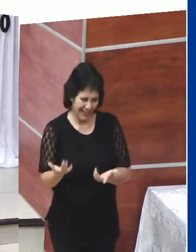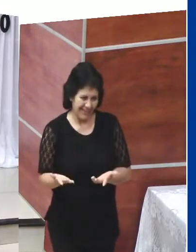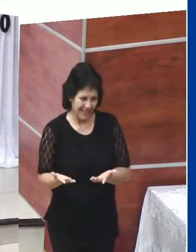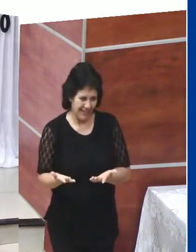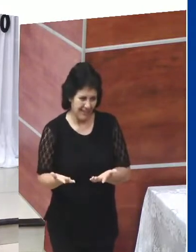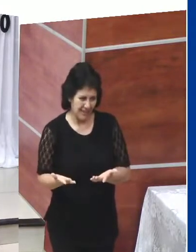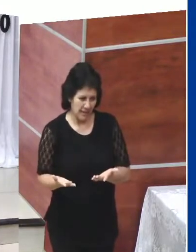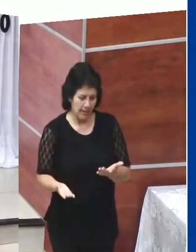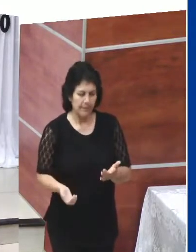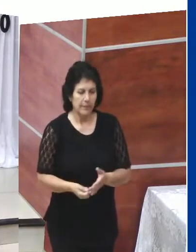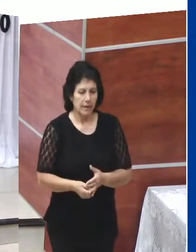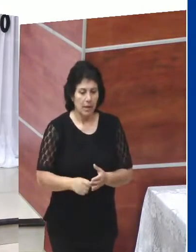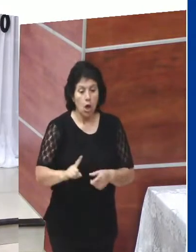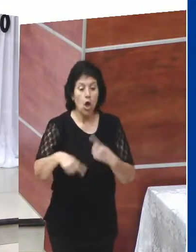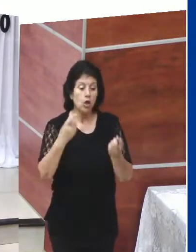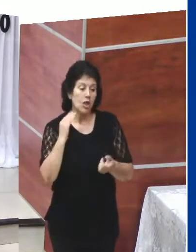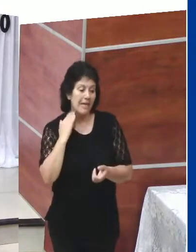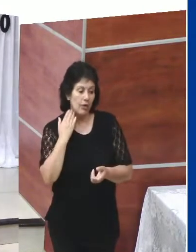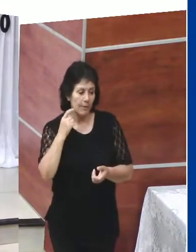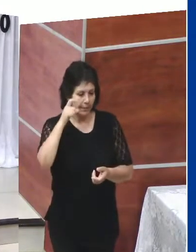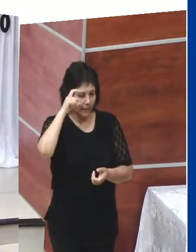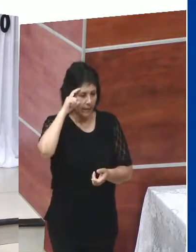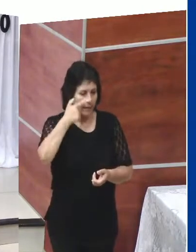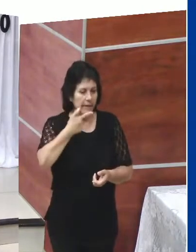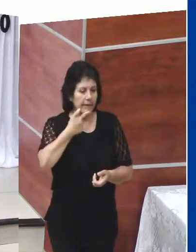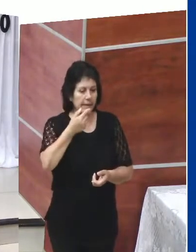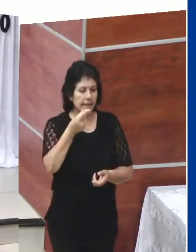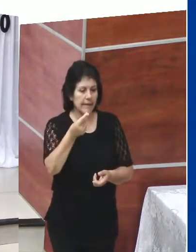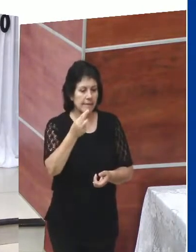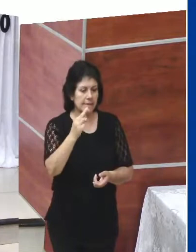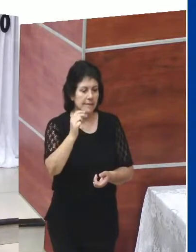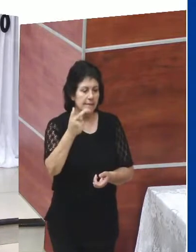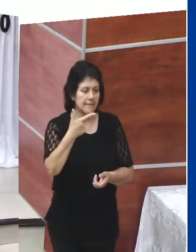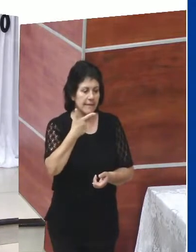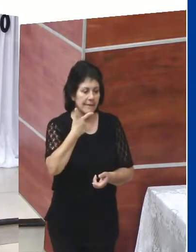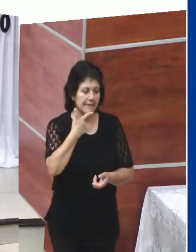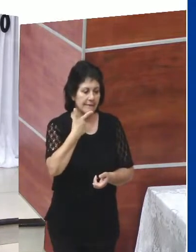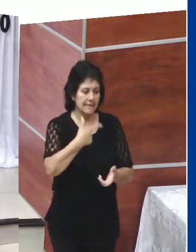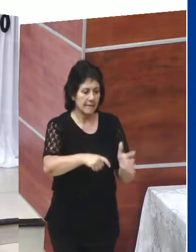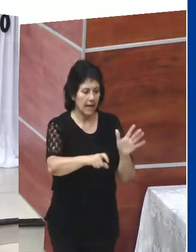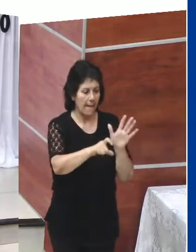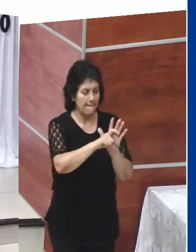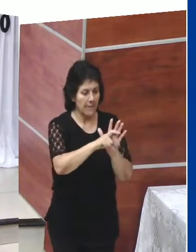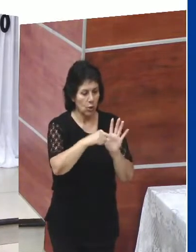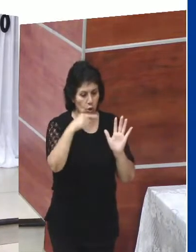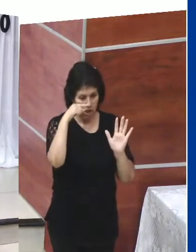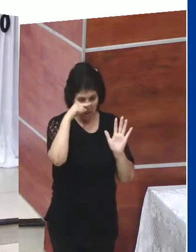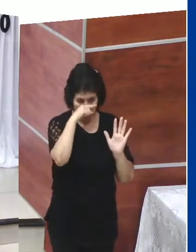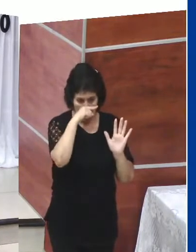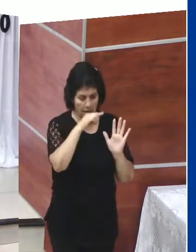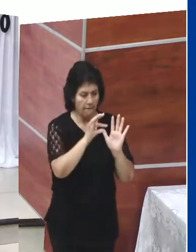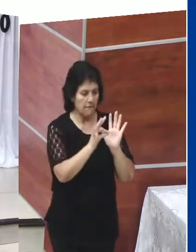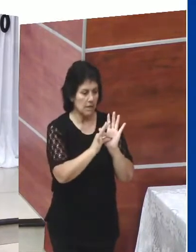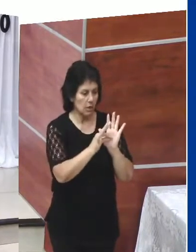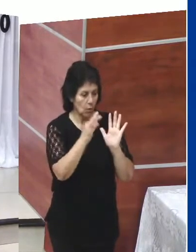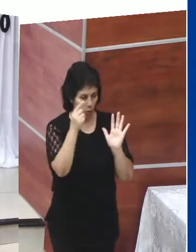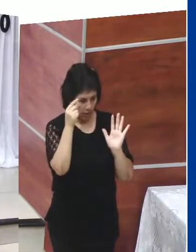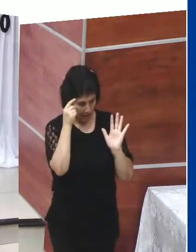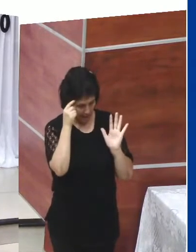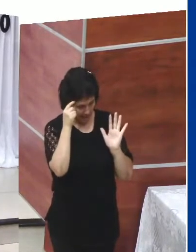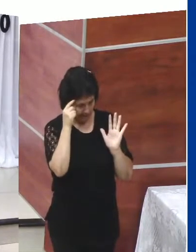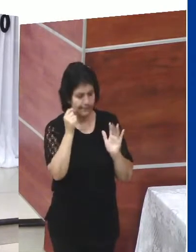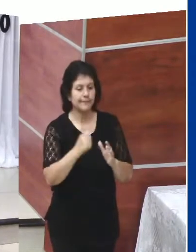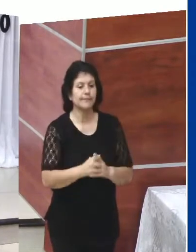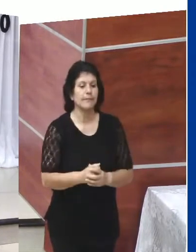Esdras capítulo 7, me acompañan en el Antiguo Testamento, verso 10, capítulo 7, verso 10. Esdras